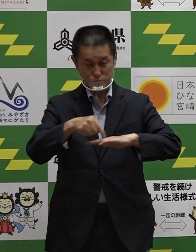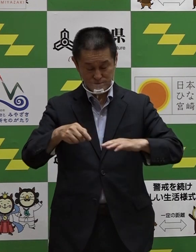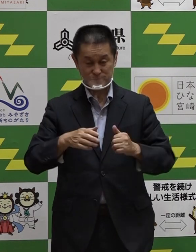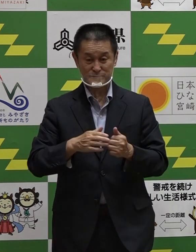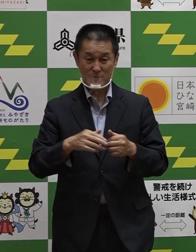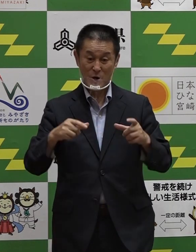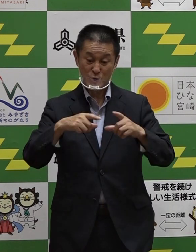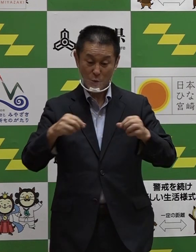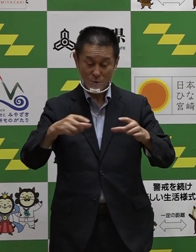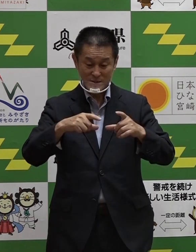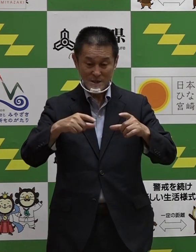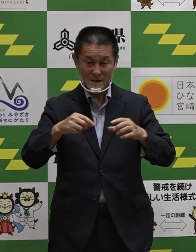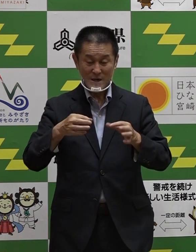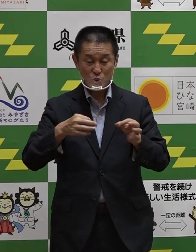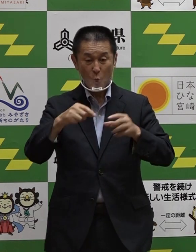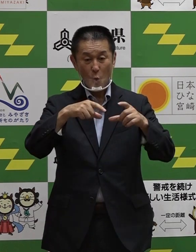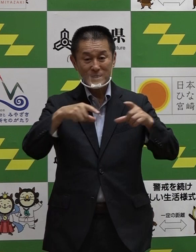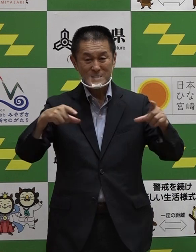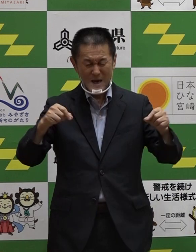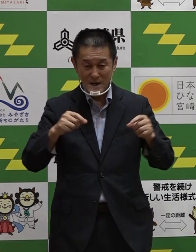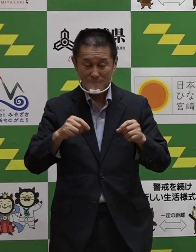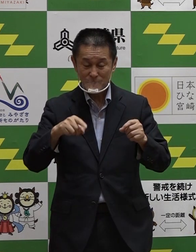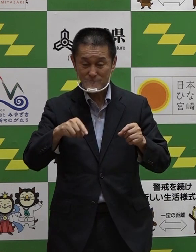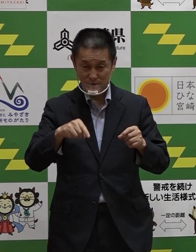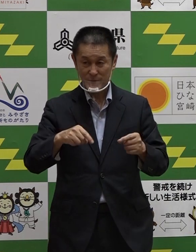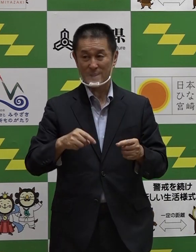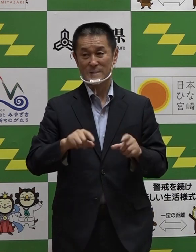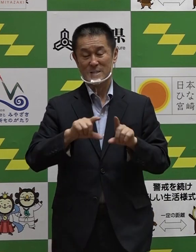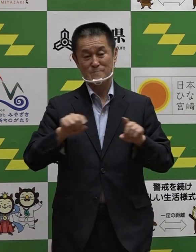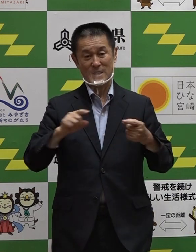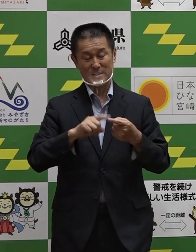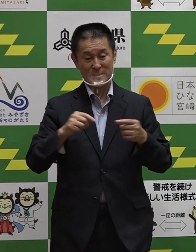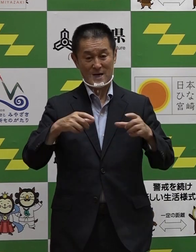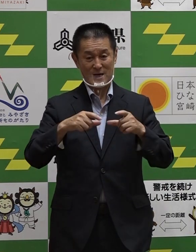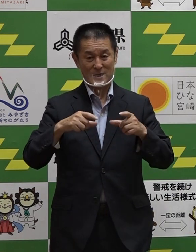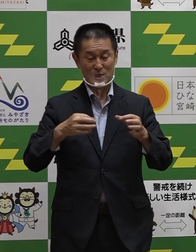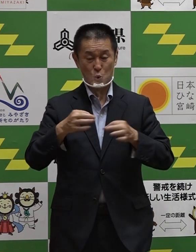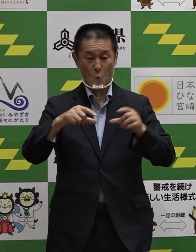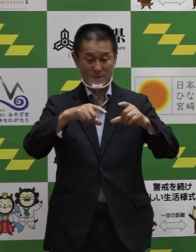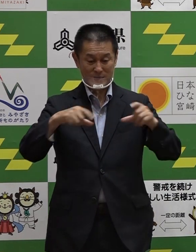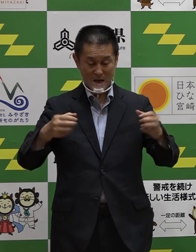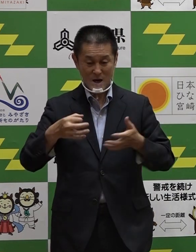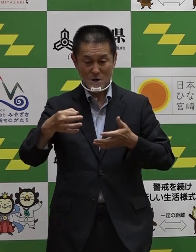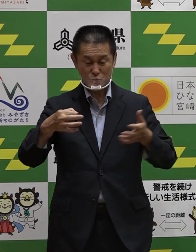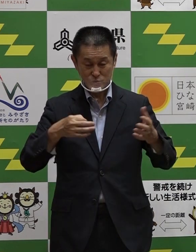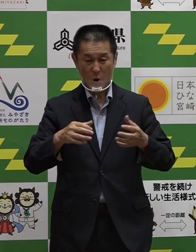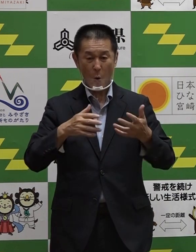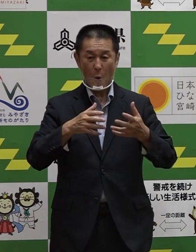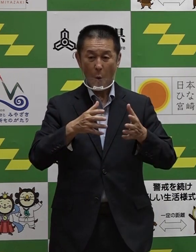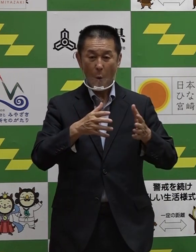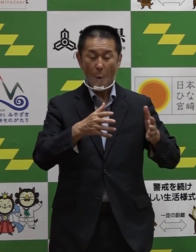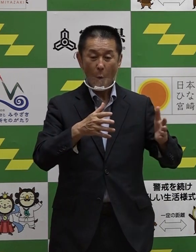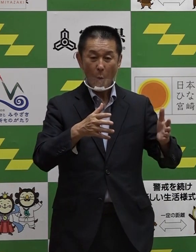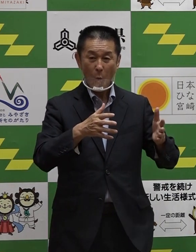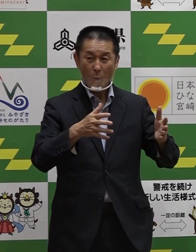えば商品券でもよく問題になりました。一般的に商品券を売ったら場合に大型施設でどんどん利用してしまって地元の商店